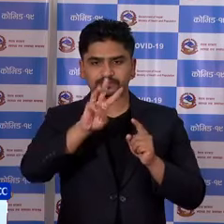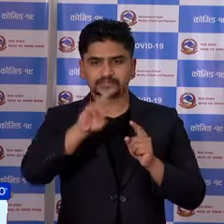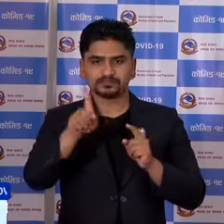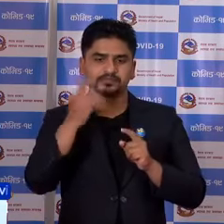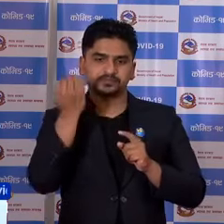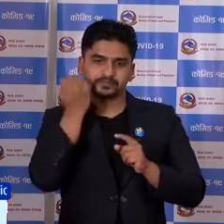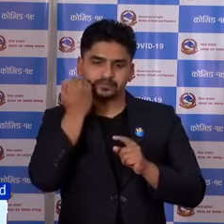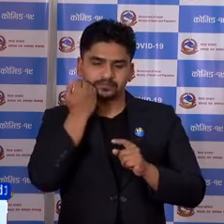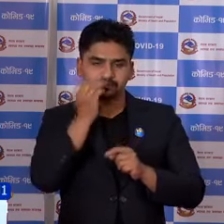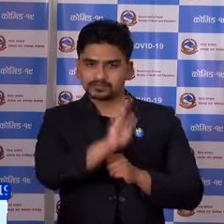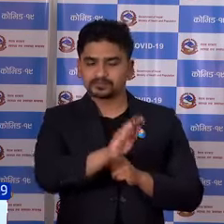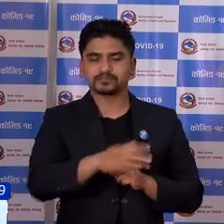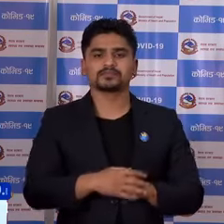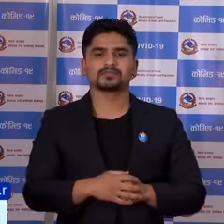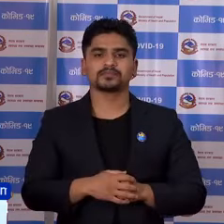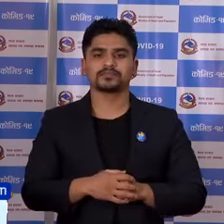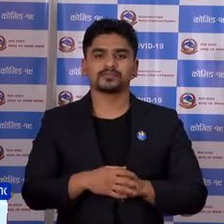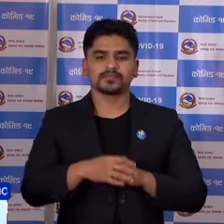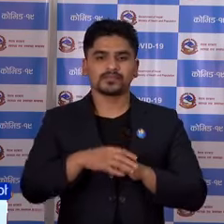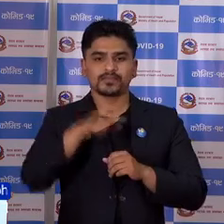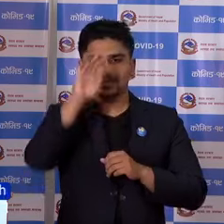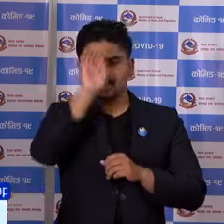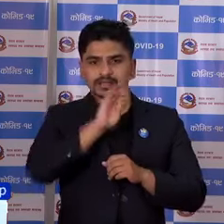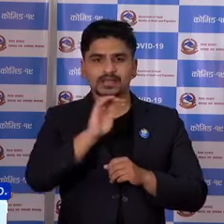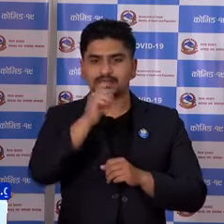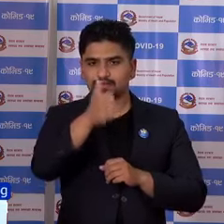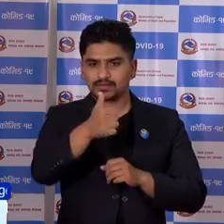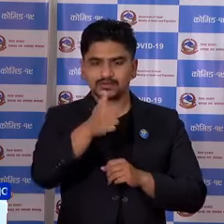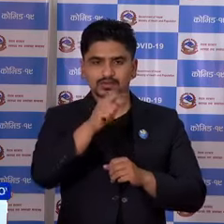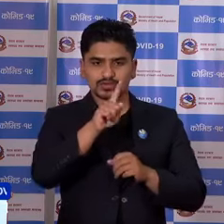17 देखि 31 वर्षका पुरुषहरू हुनुहुन्छ। सिराहाका 6 जना